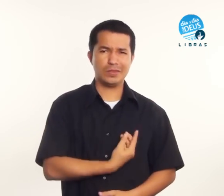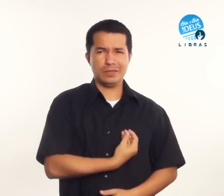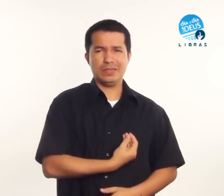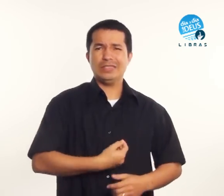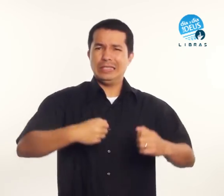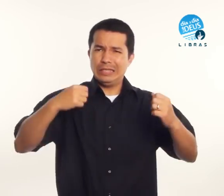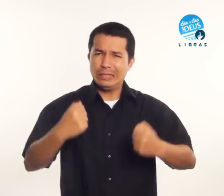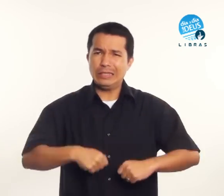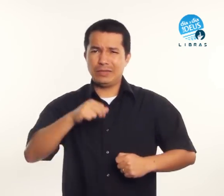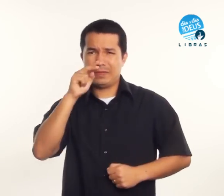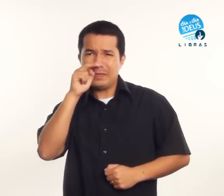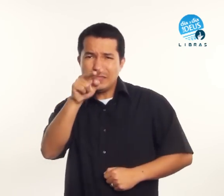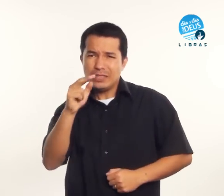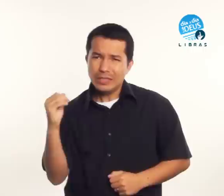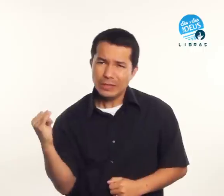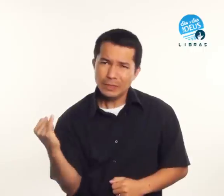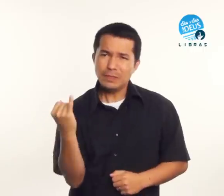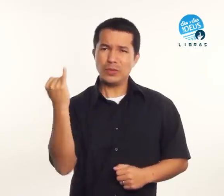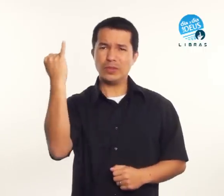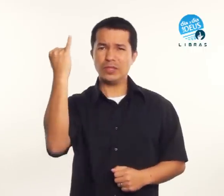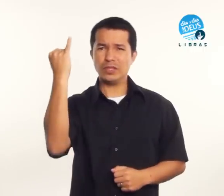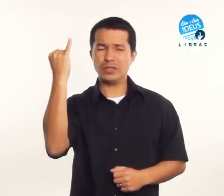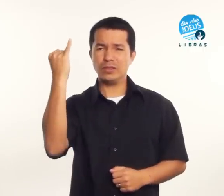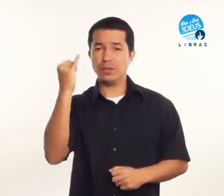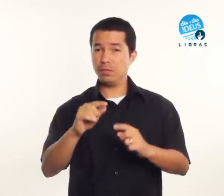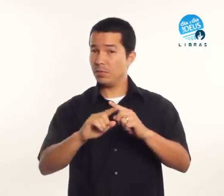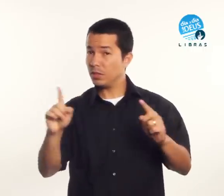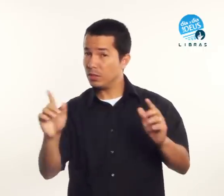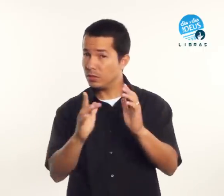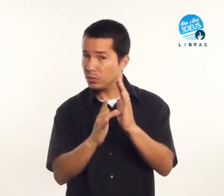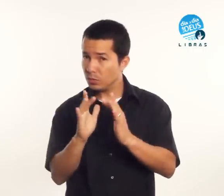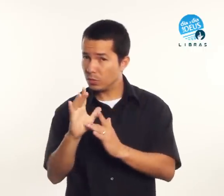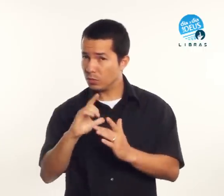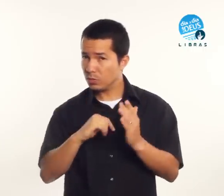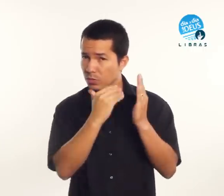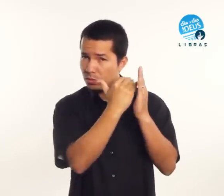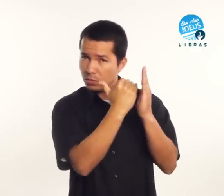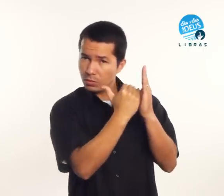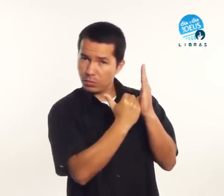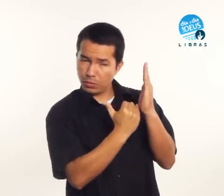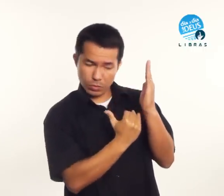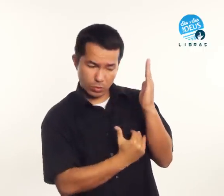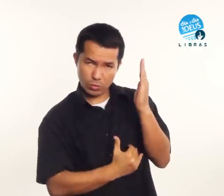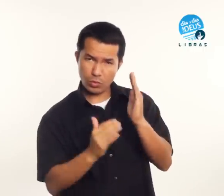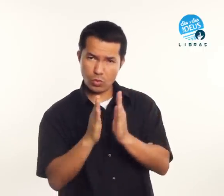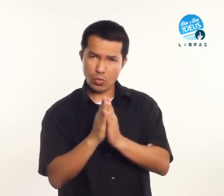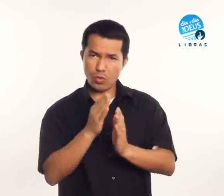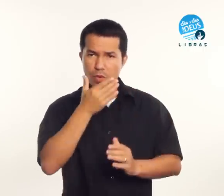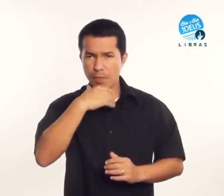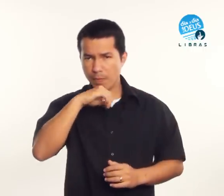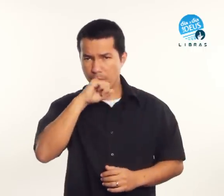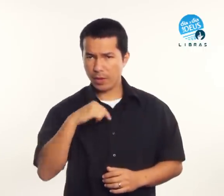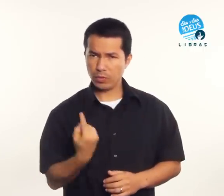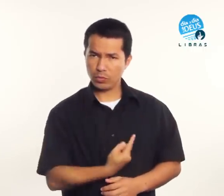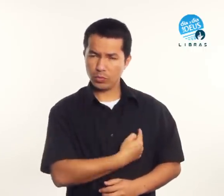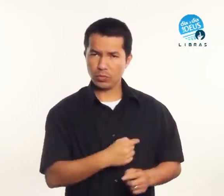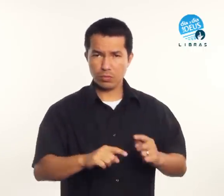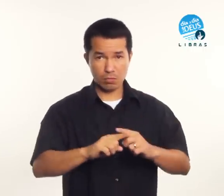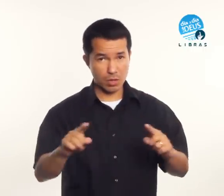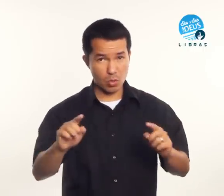de Deus. Mas ele termina a sua oração dizendo: olha, você precisa da proteção do Senhor